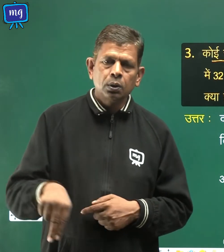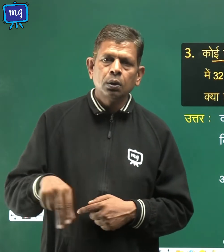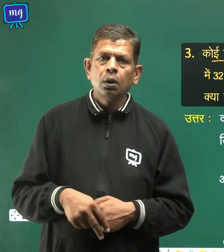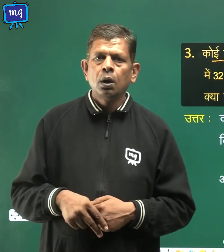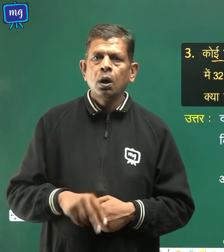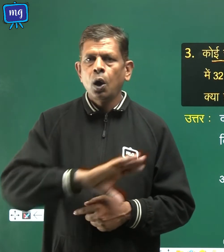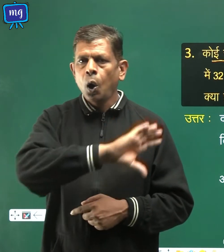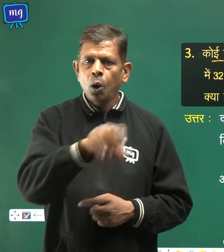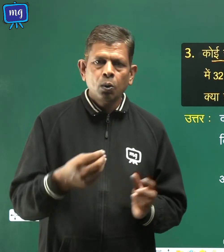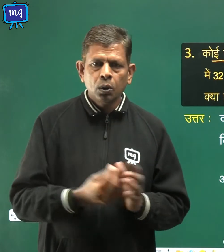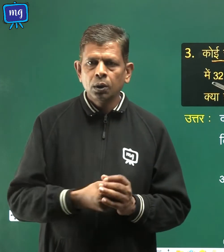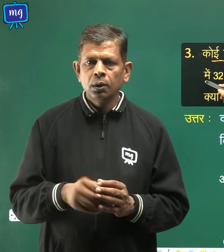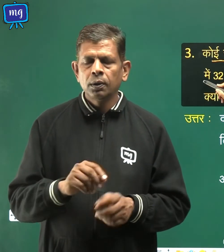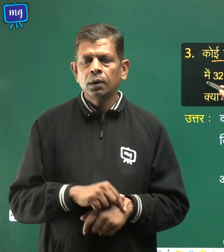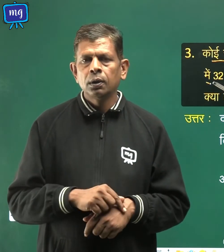पूरा करने में